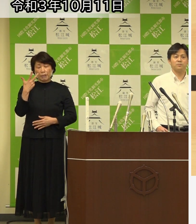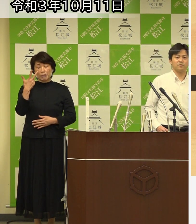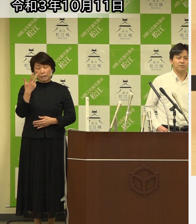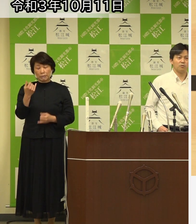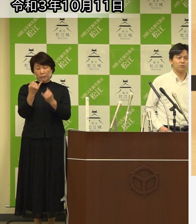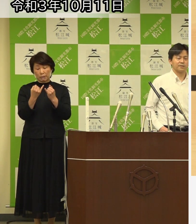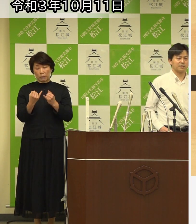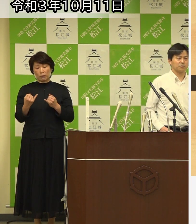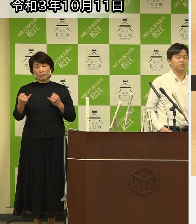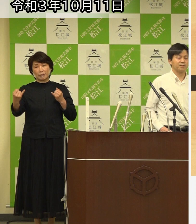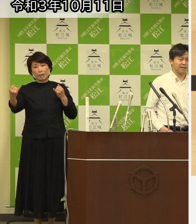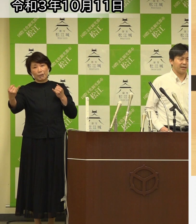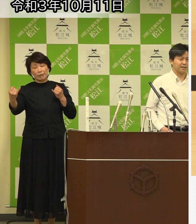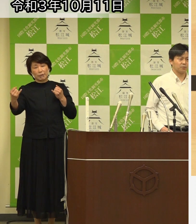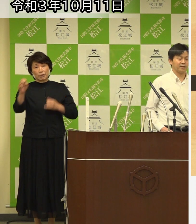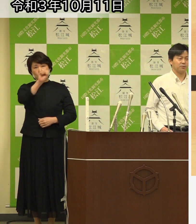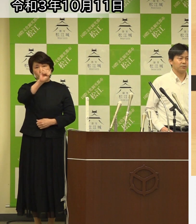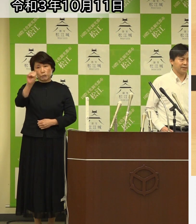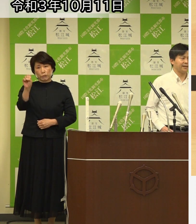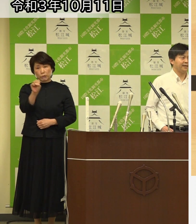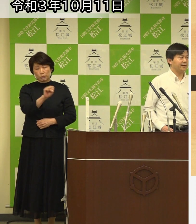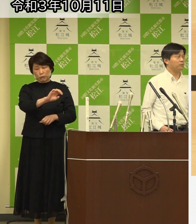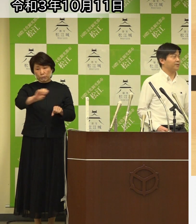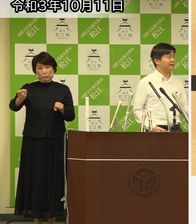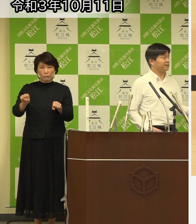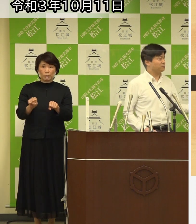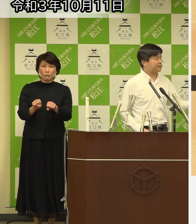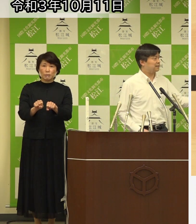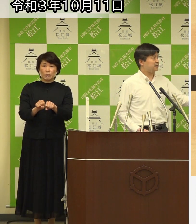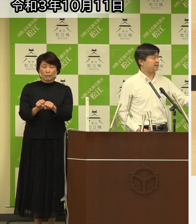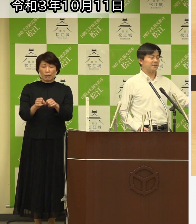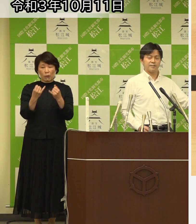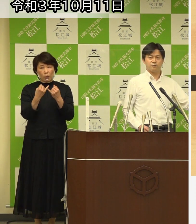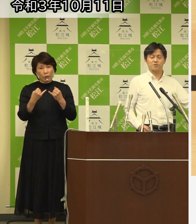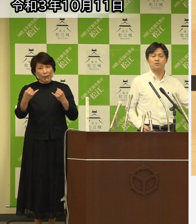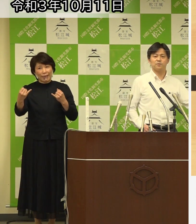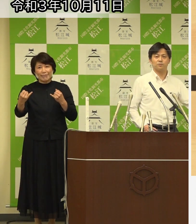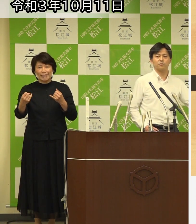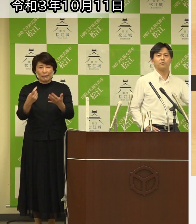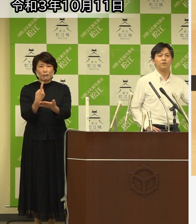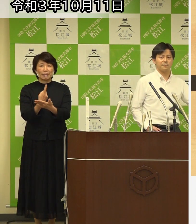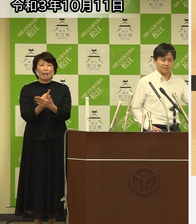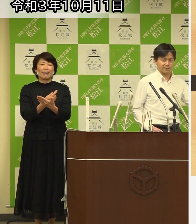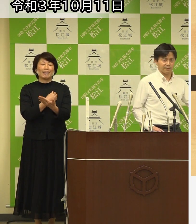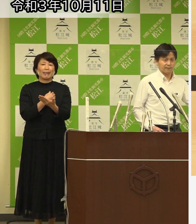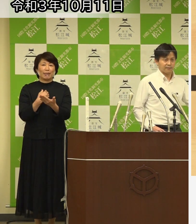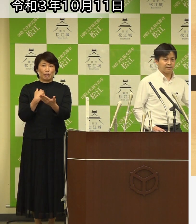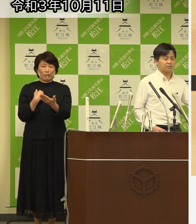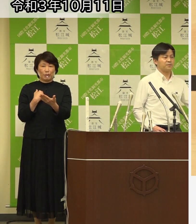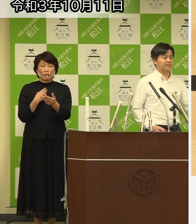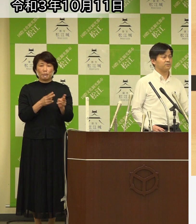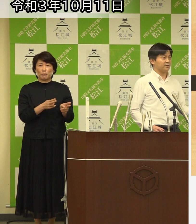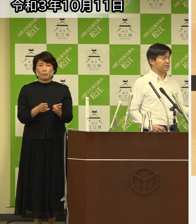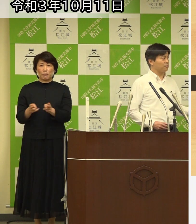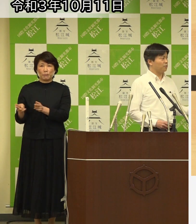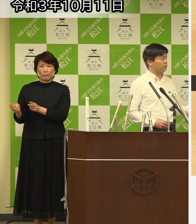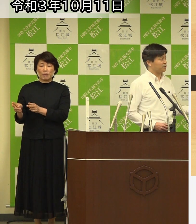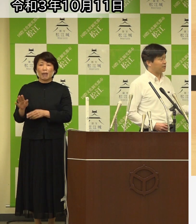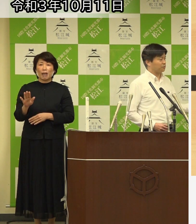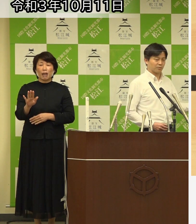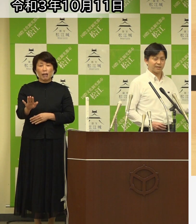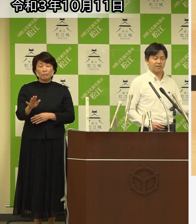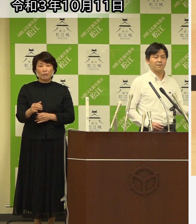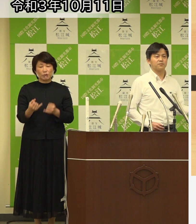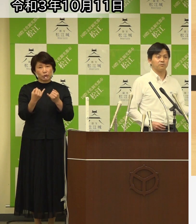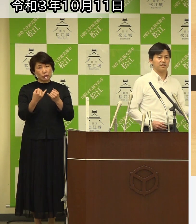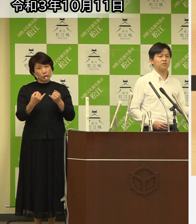ね、Zoom を接続して、でそれによってオンラインでも参加いただける仕組みを整えます。ズームですので双方向